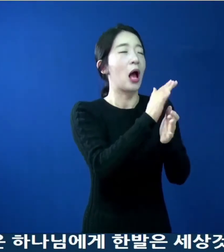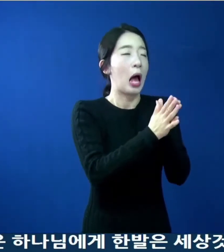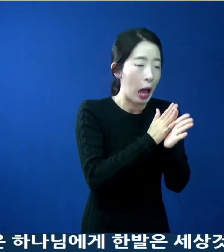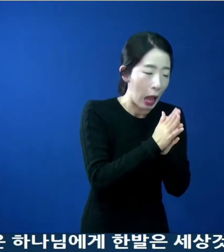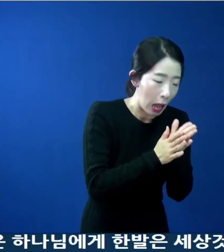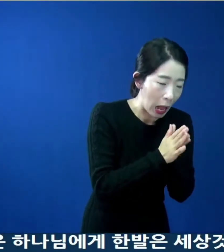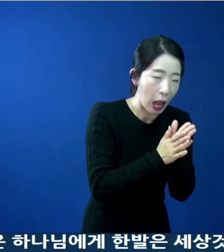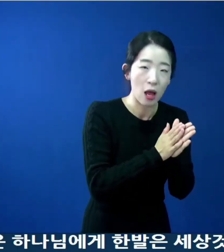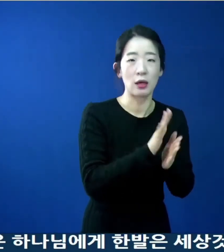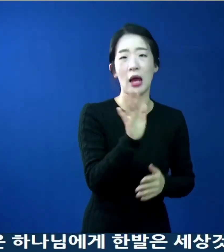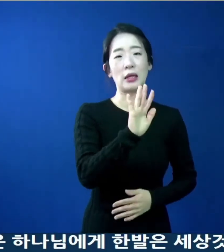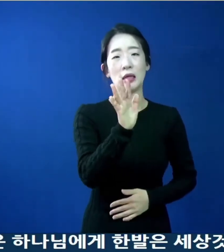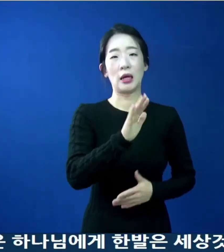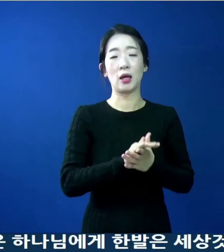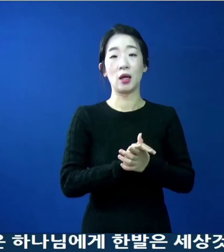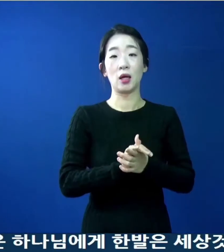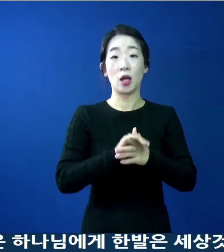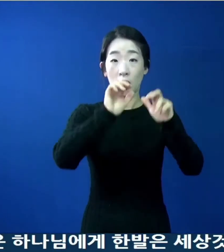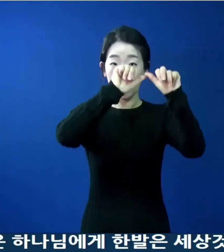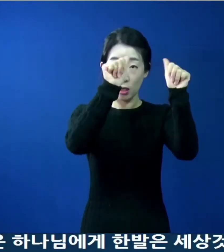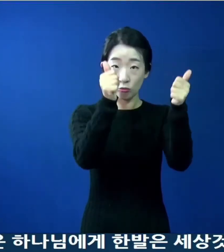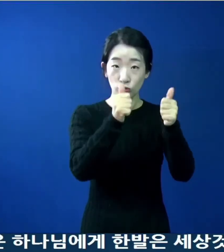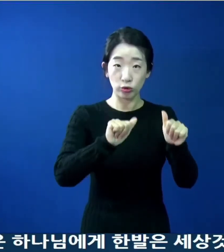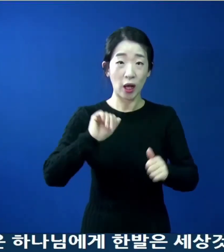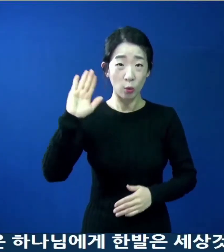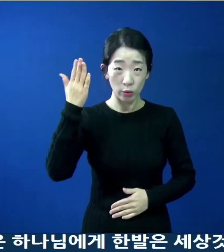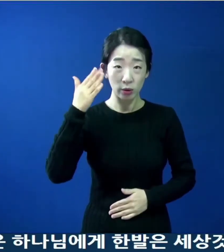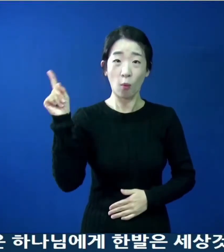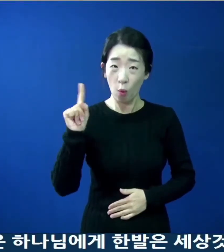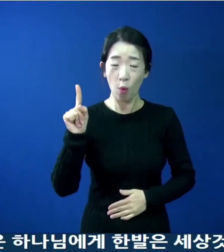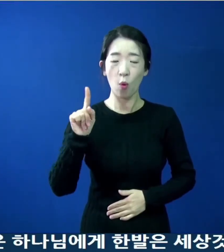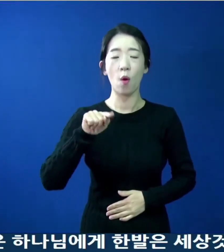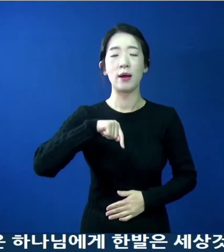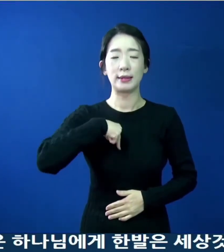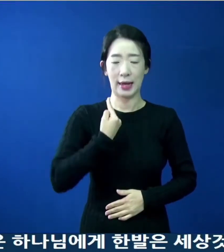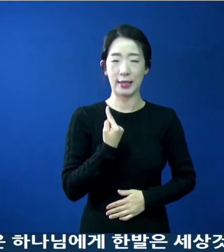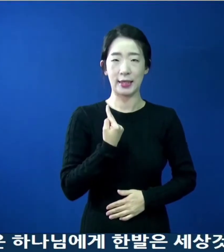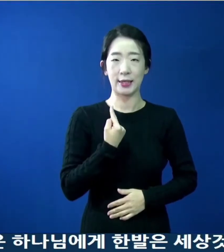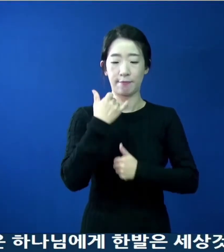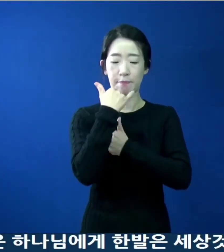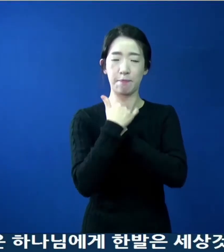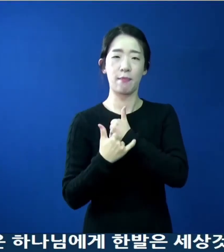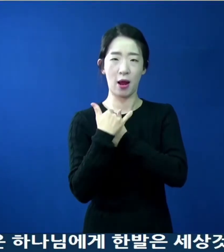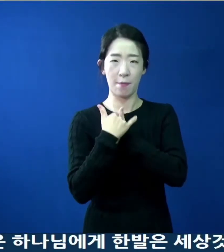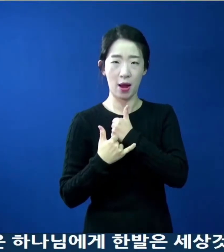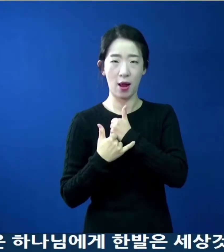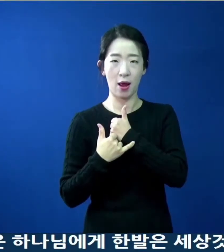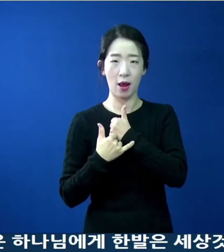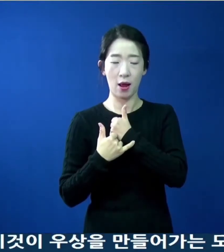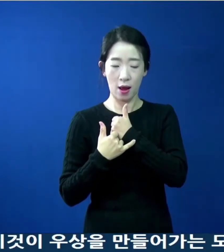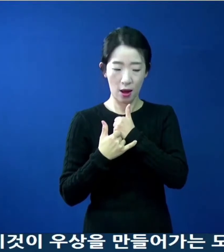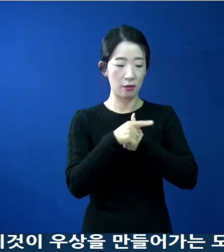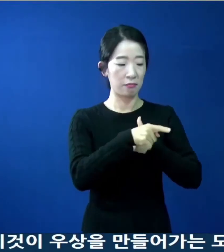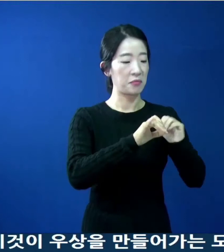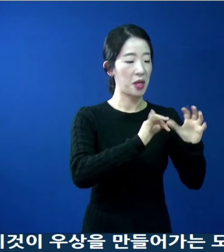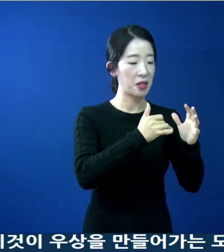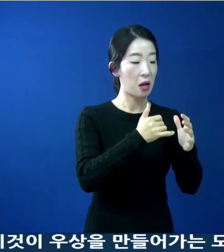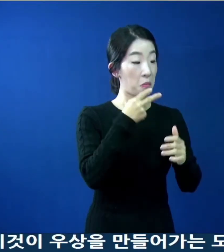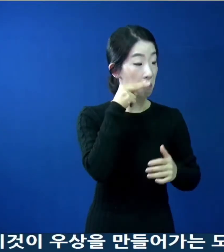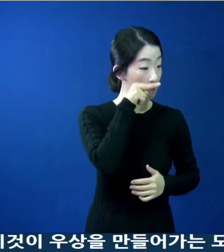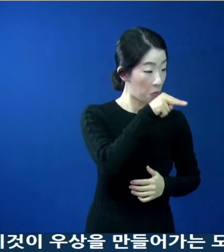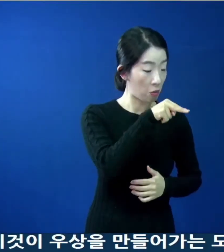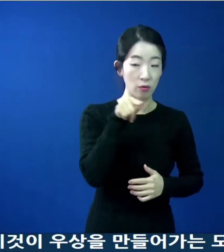우상은 자기를 섬기는 겁니다. 세상에 푹 빠져 있는 겁니다. 세상 속에 두 눈을 다 주고 마음을 다